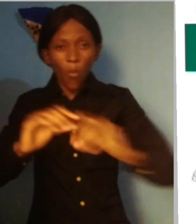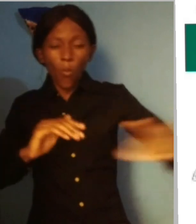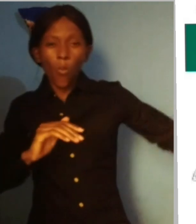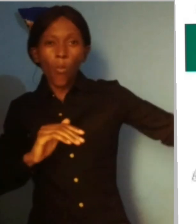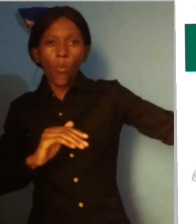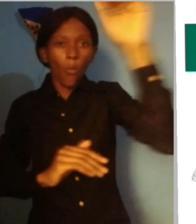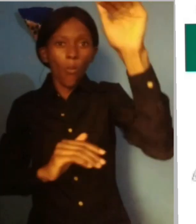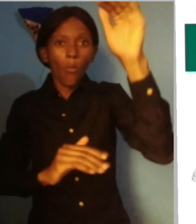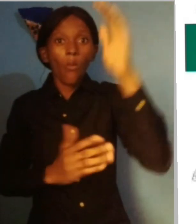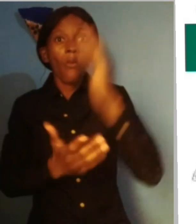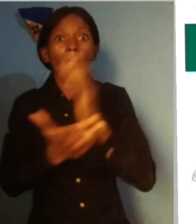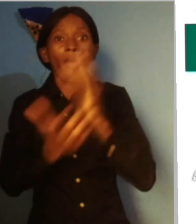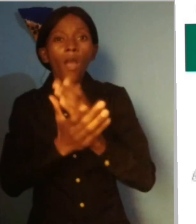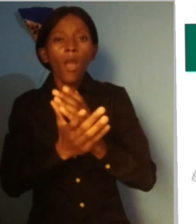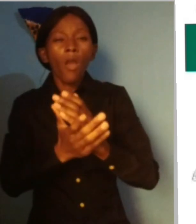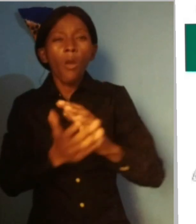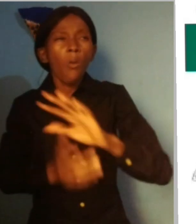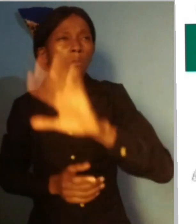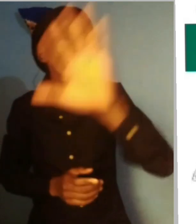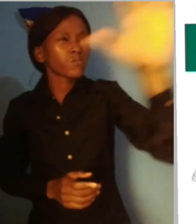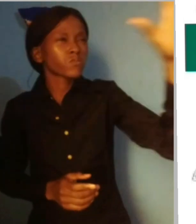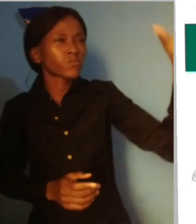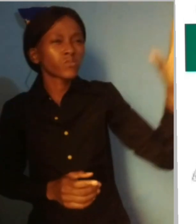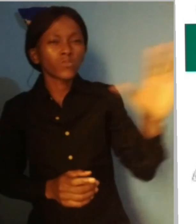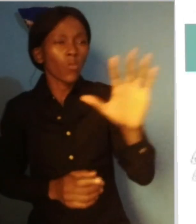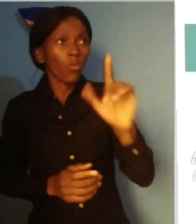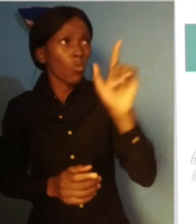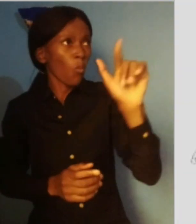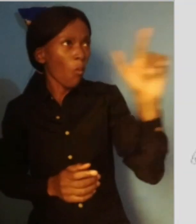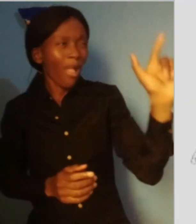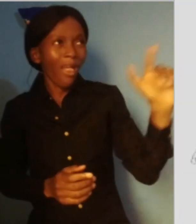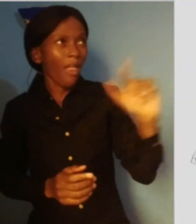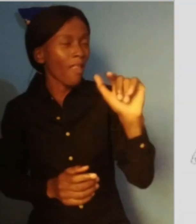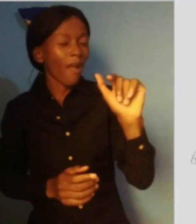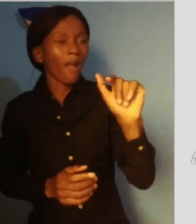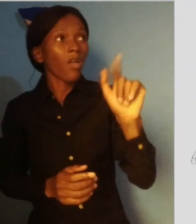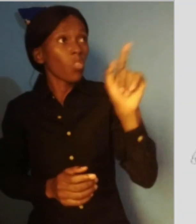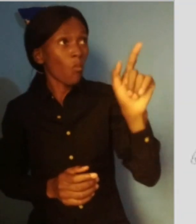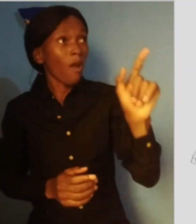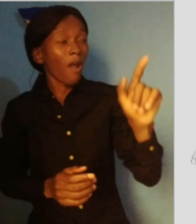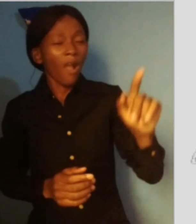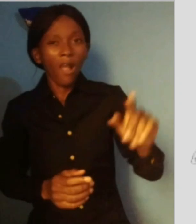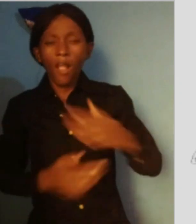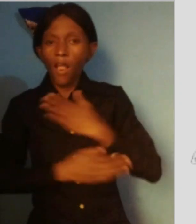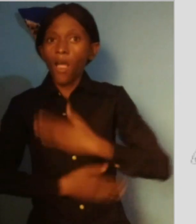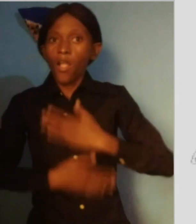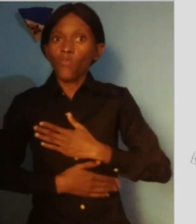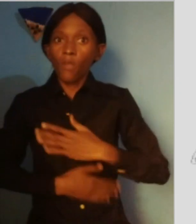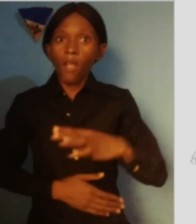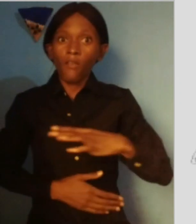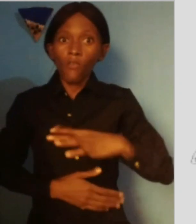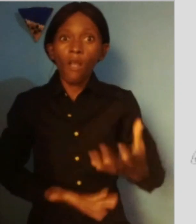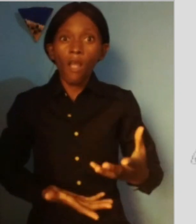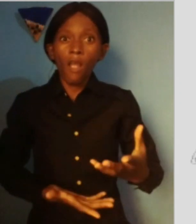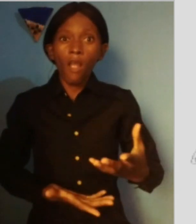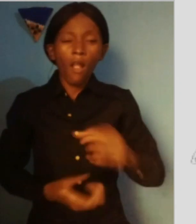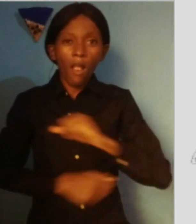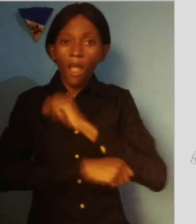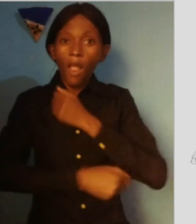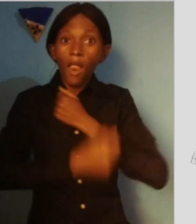nous, produit la vie, quel que soit où tu es. La paix,